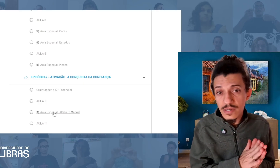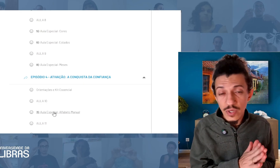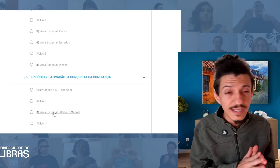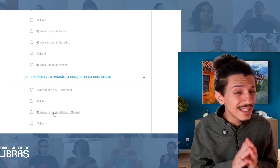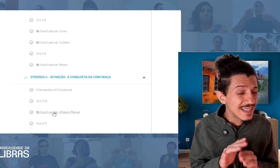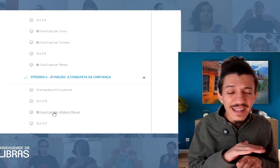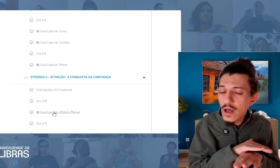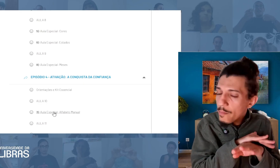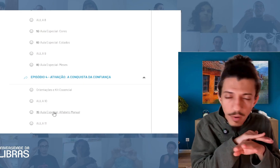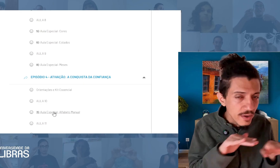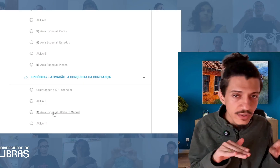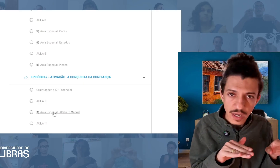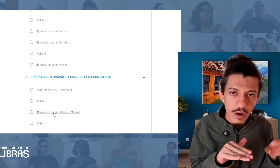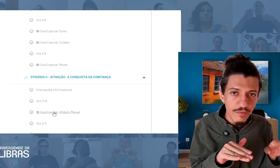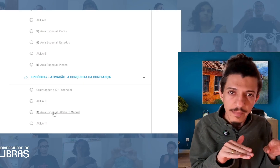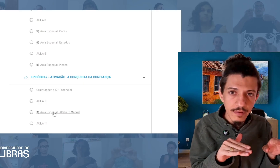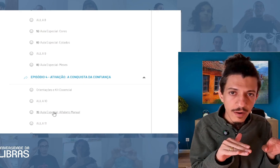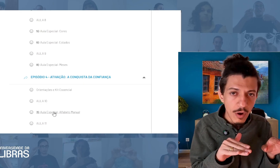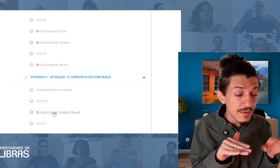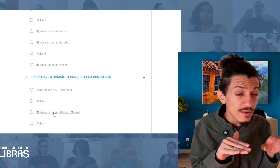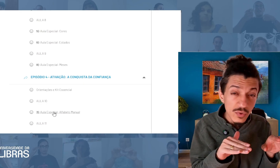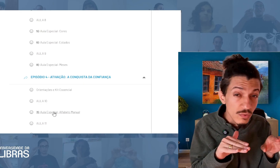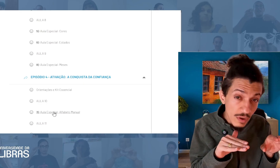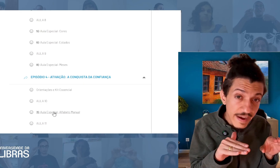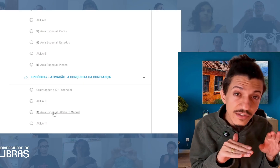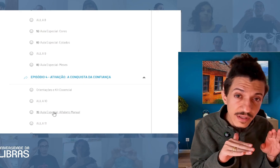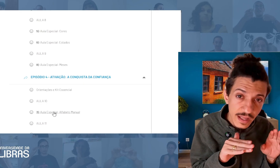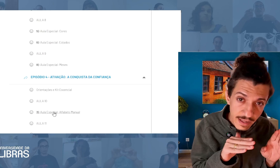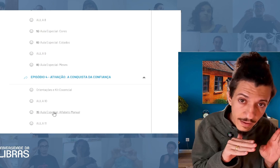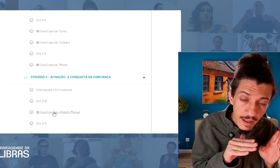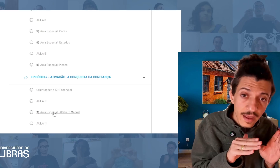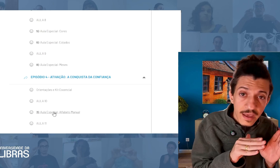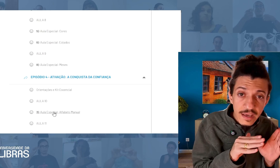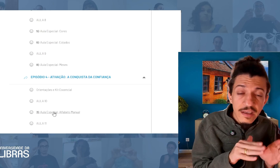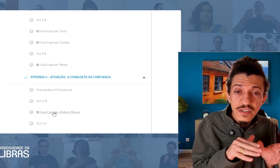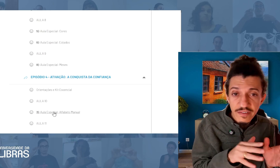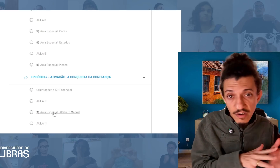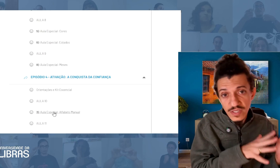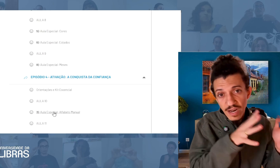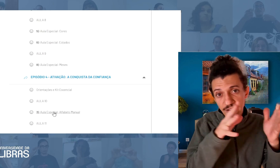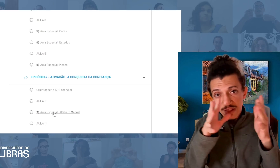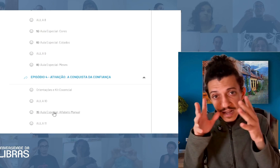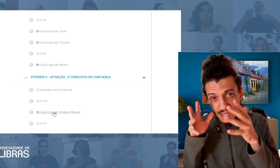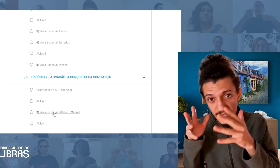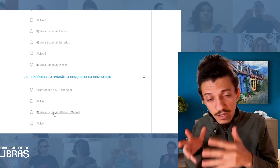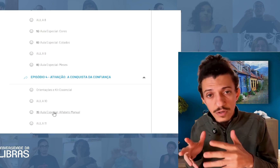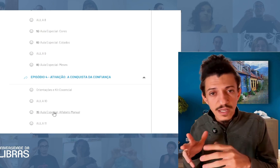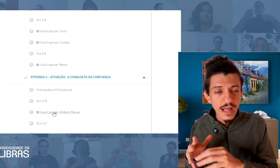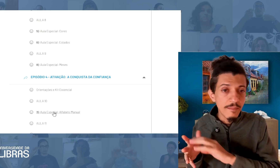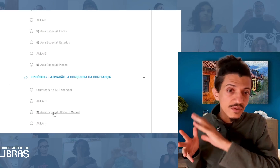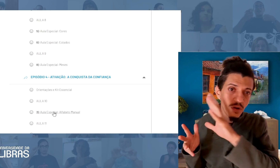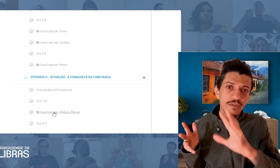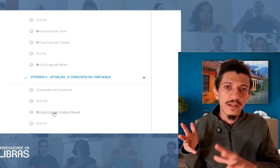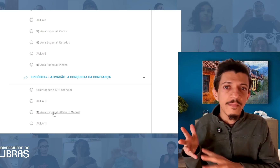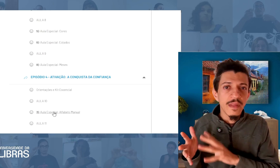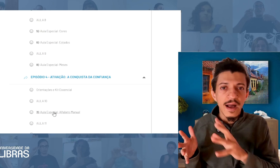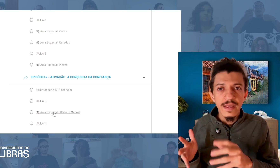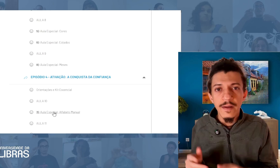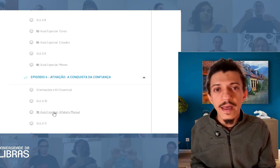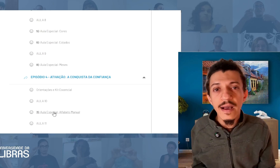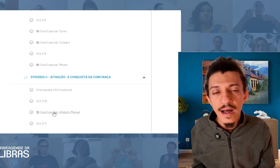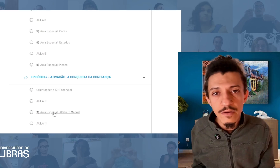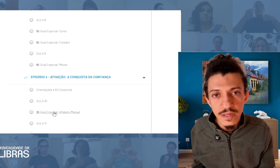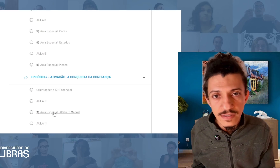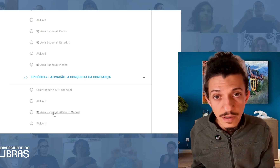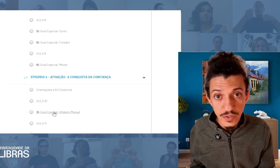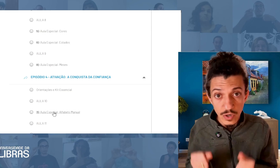as situações em que você não pode usar o alfabeto manual, senão o surdo não vai te entender e que você vai usar, na verdade, aquilo que você está absorvendo aqui